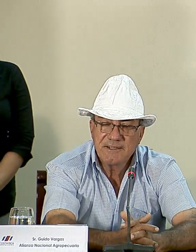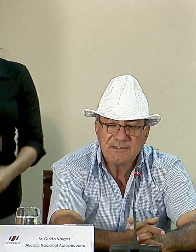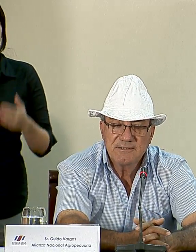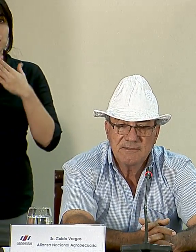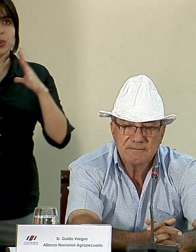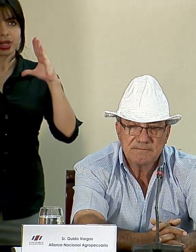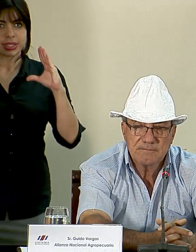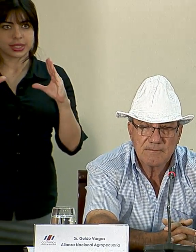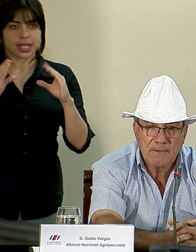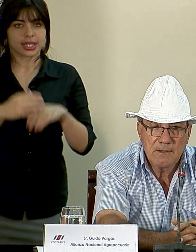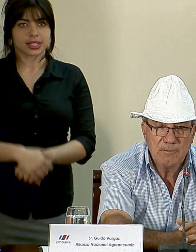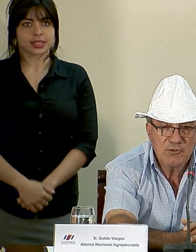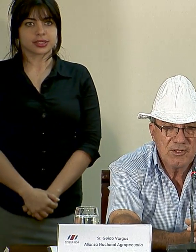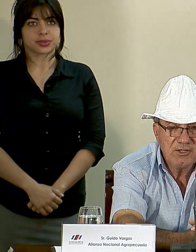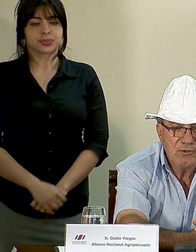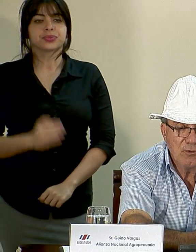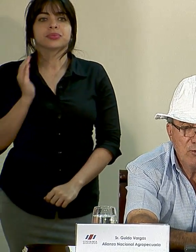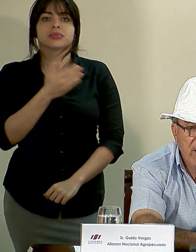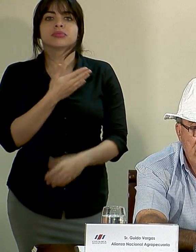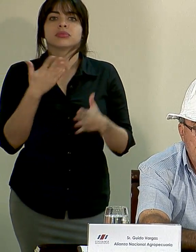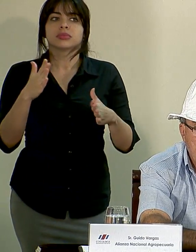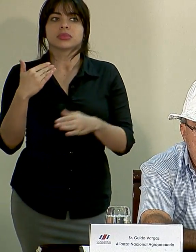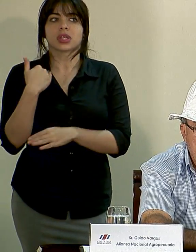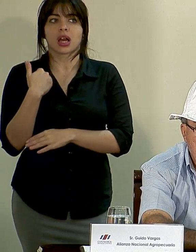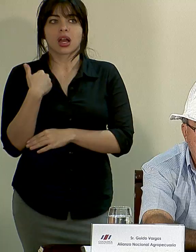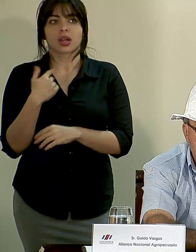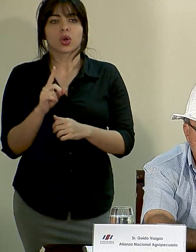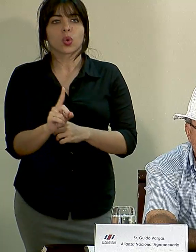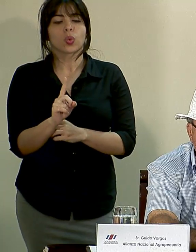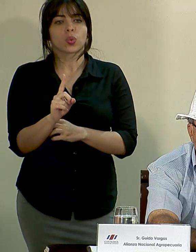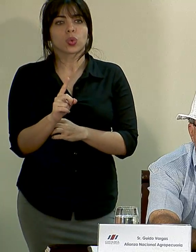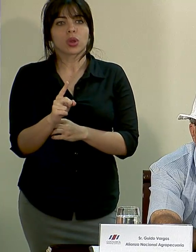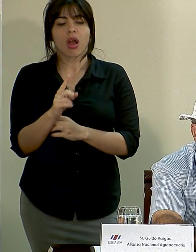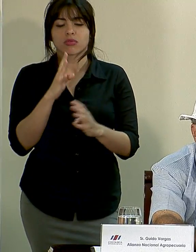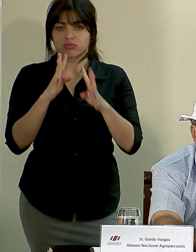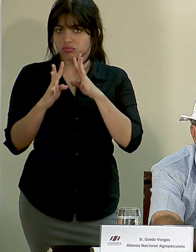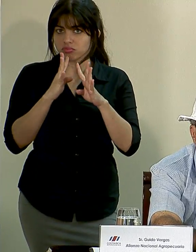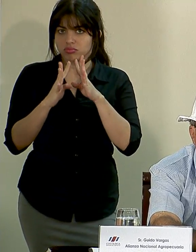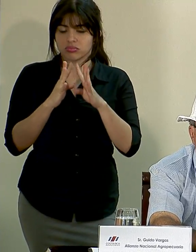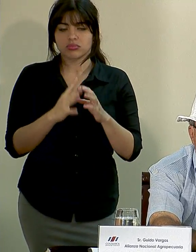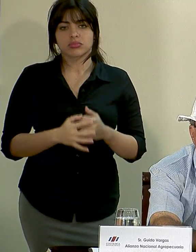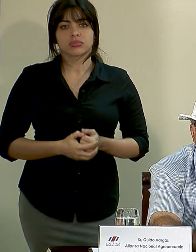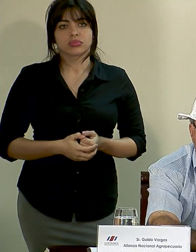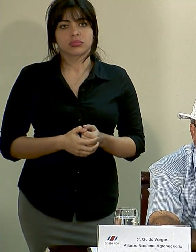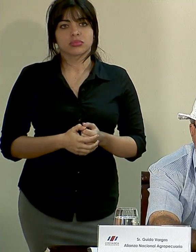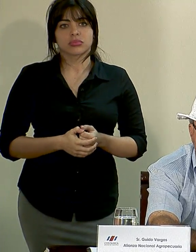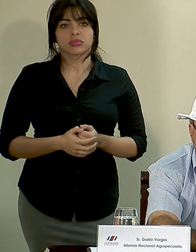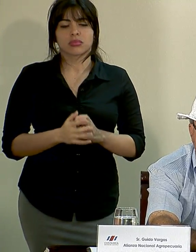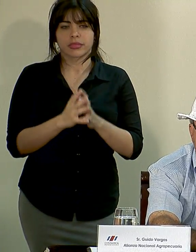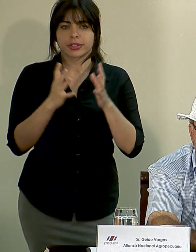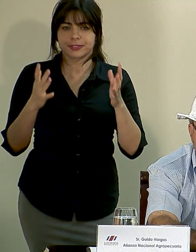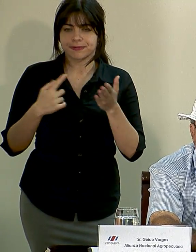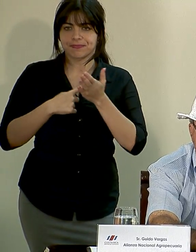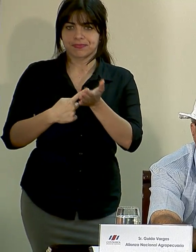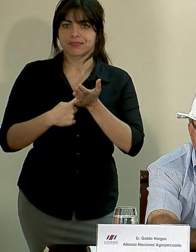Buenas tardes. Hemos tenido una conversación amplia,